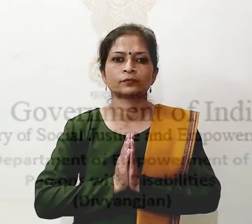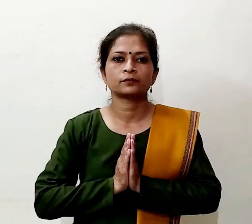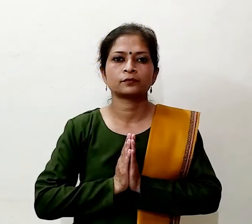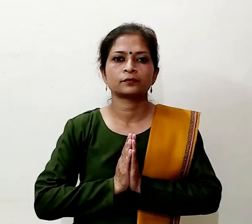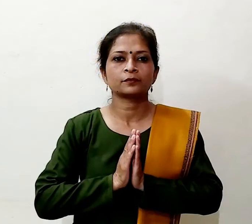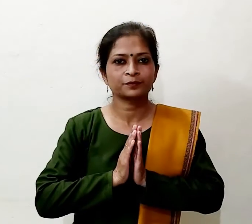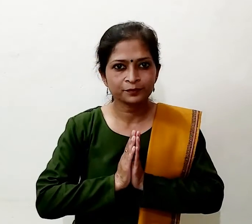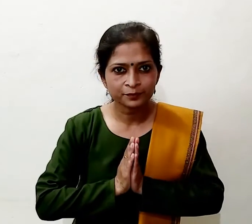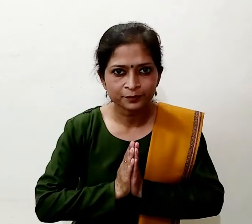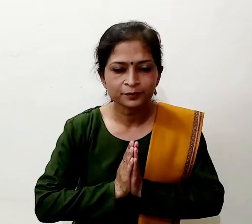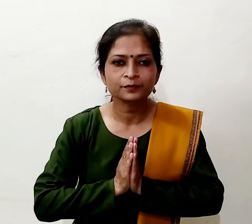नमस्कार